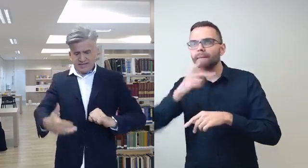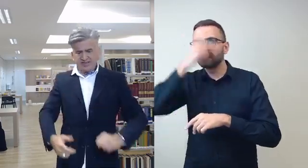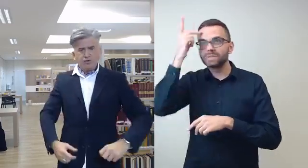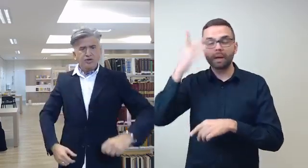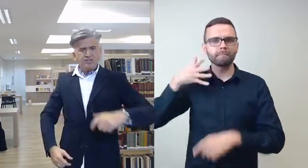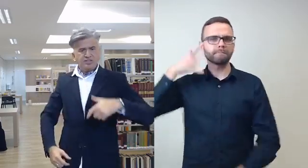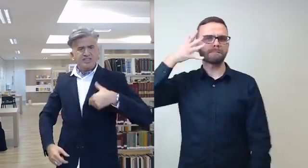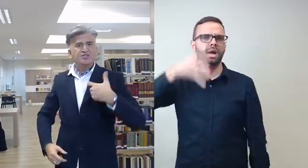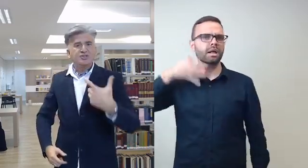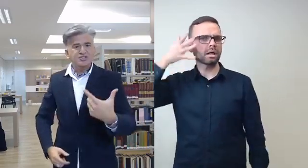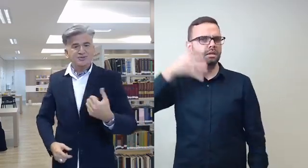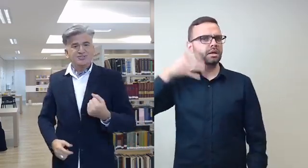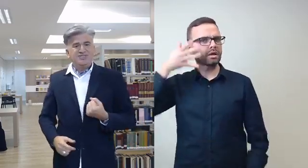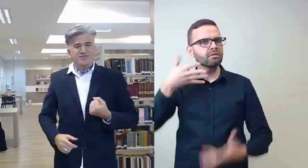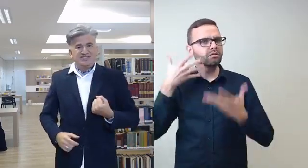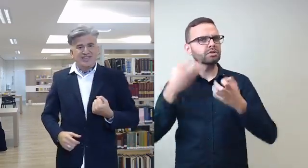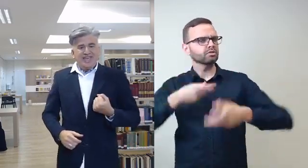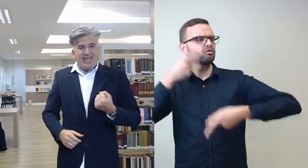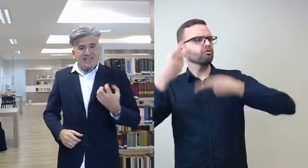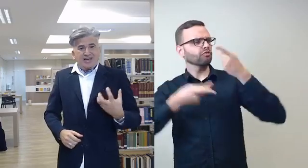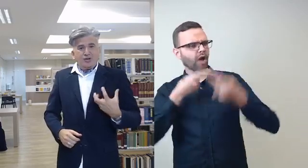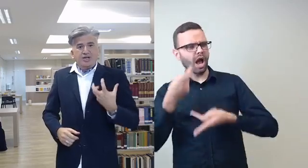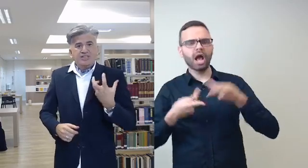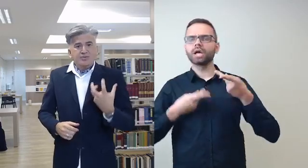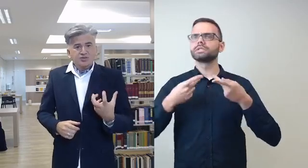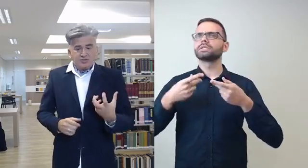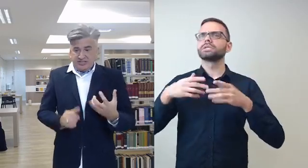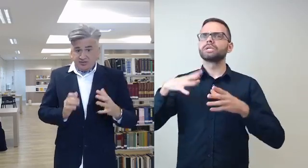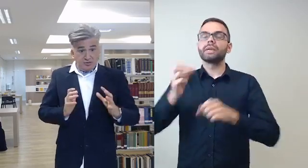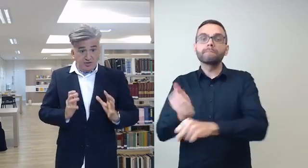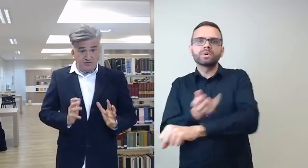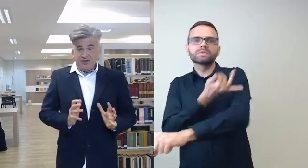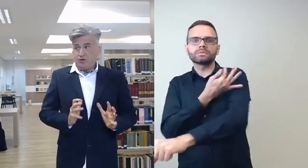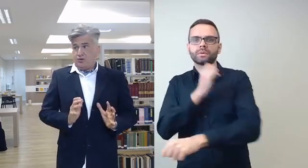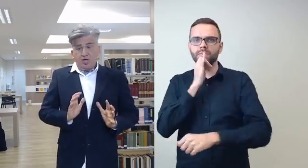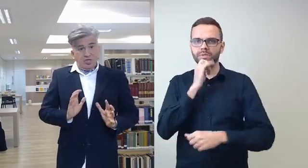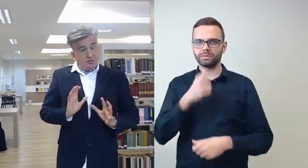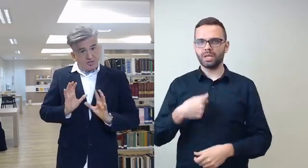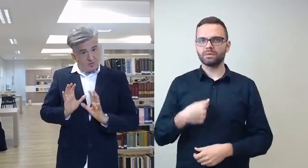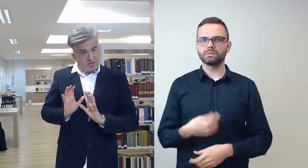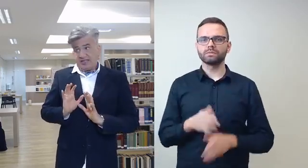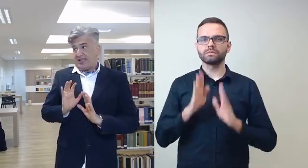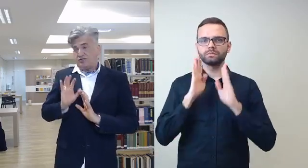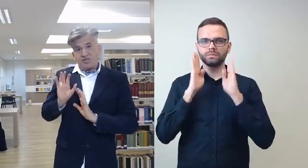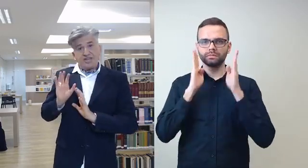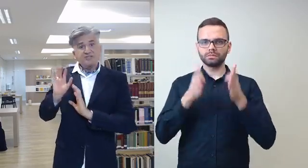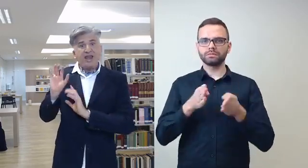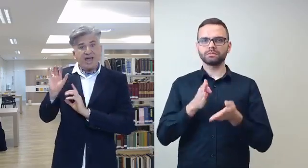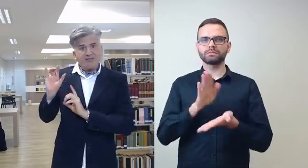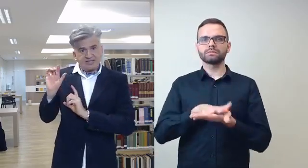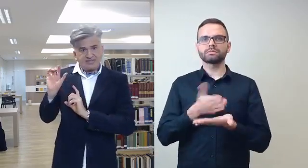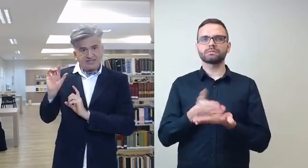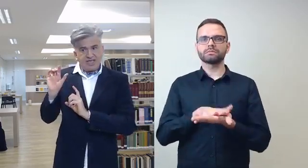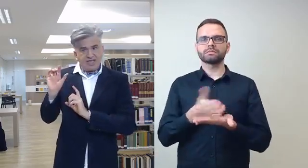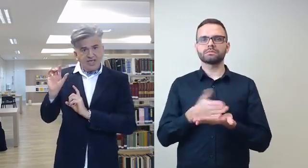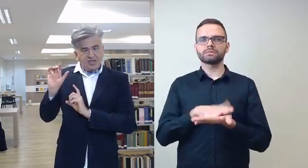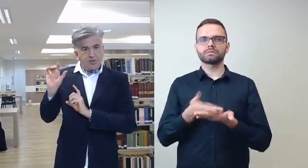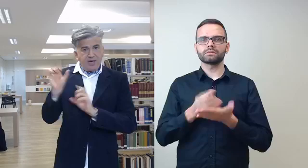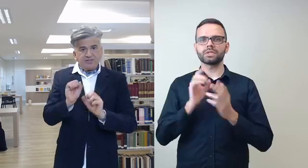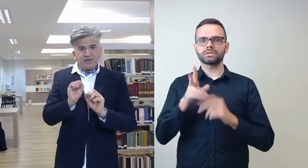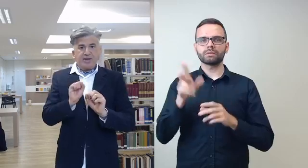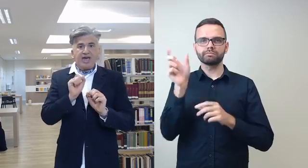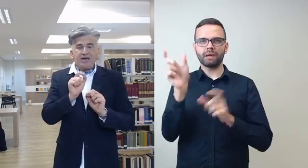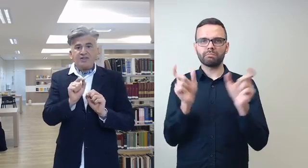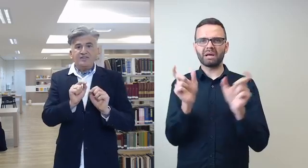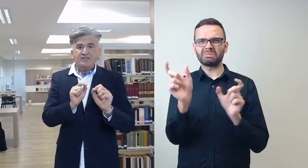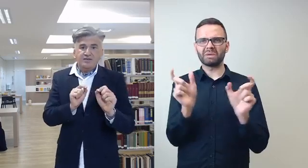palestrando, ela está colocando intenções discursivas, ela está colocando emoções, mas eu estou tão frio, eu estou tão conectado só nas palavras, né, que eu